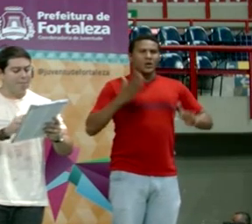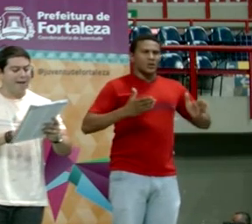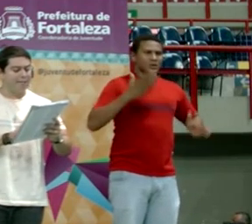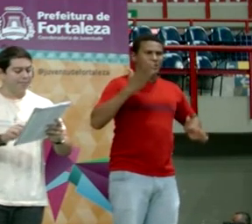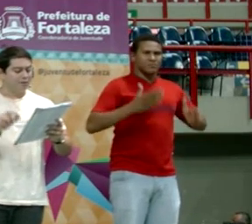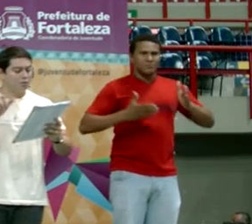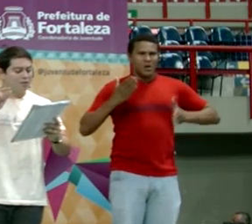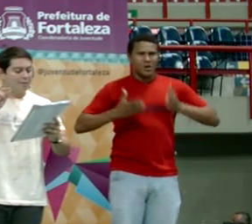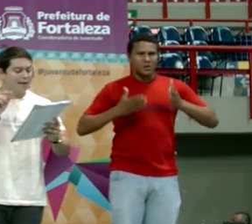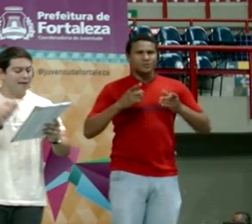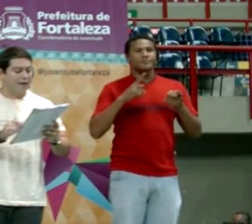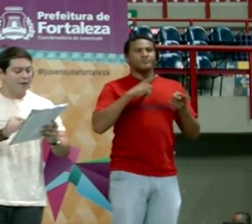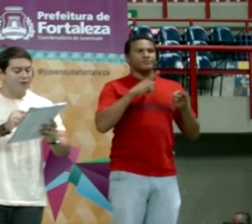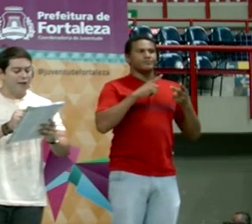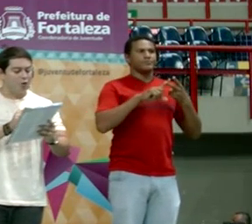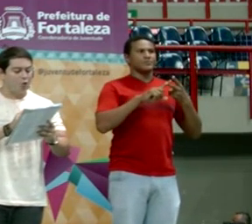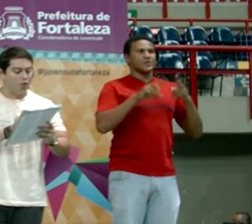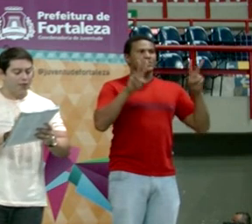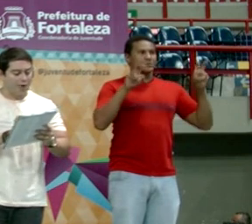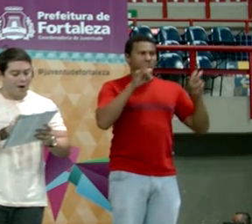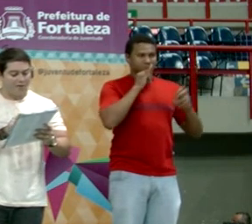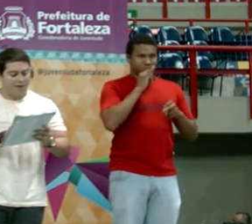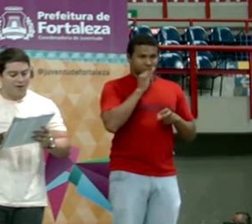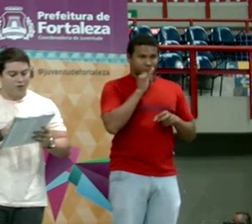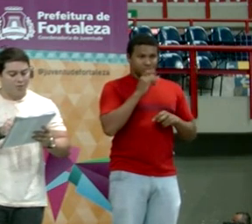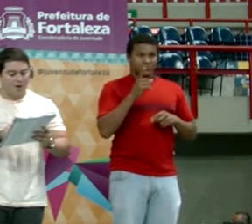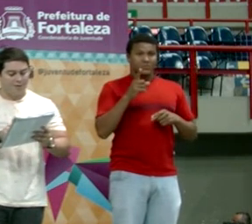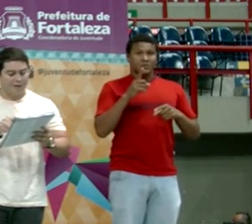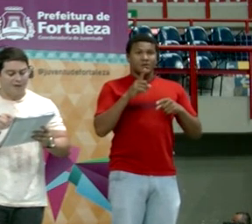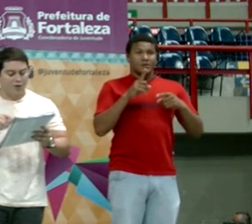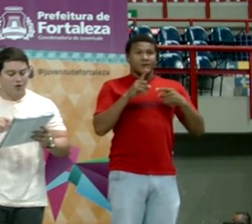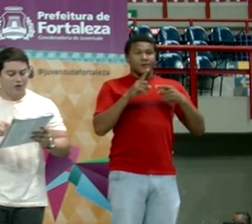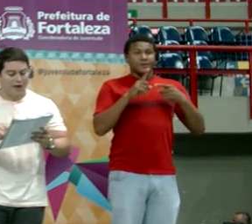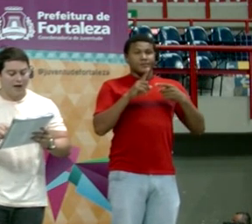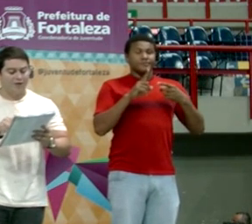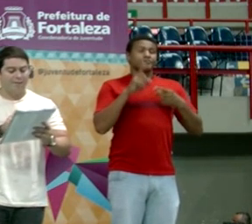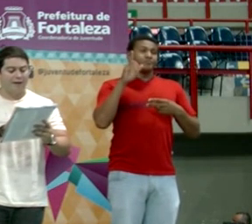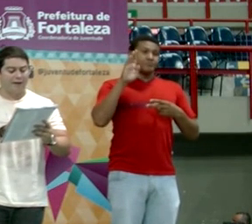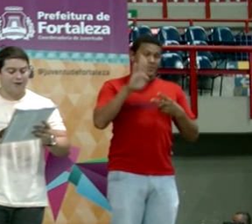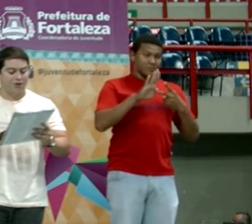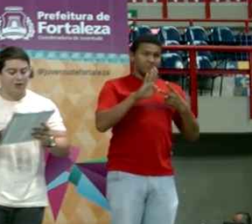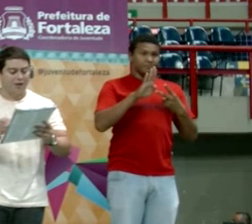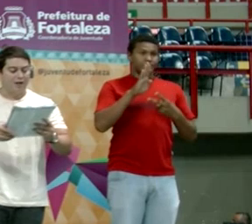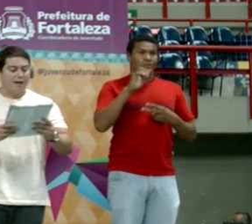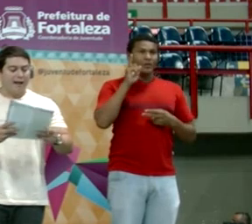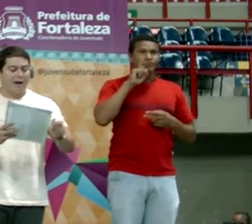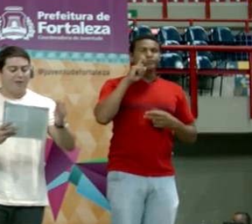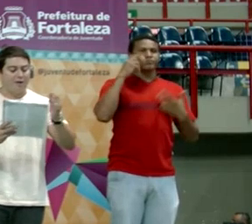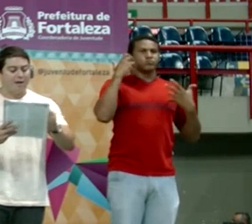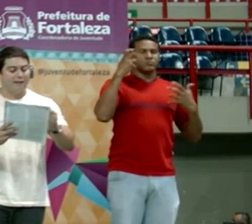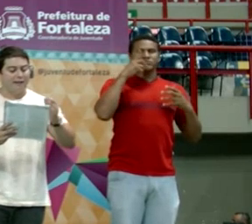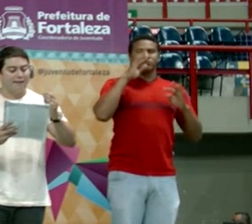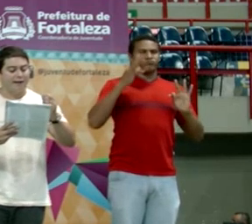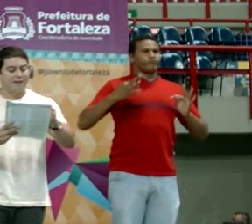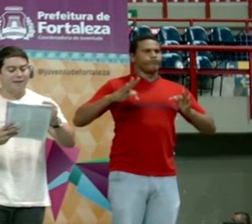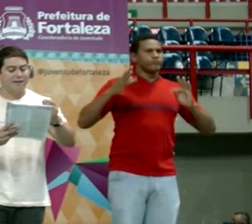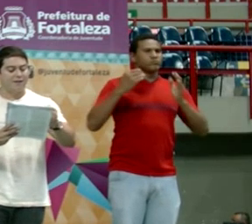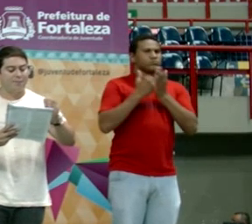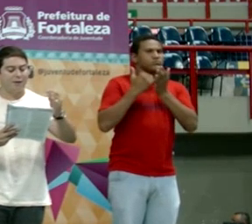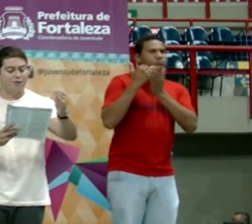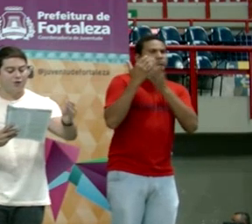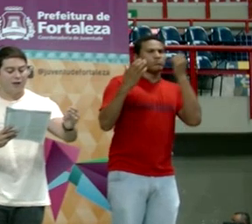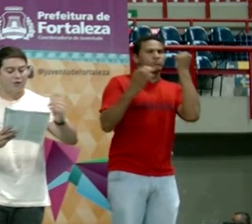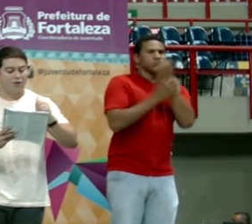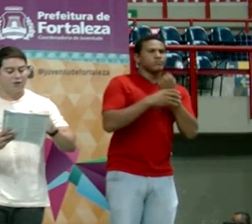A. B. Os americanos queriam conter o avanço dos movimentos revolucionários na América Latina, reafirmando a